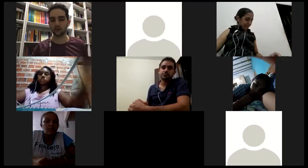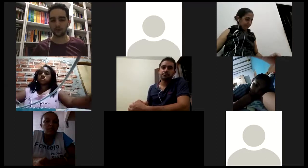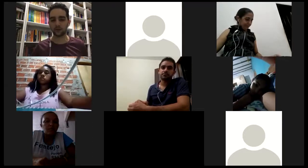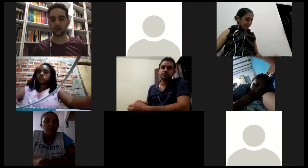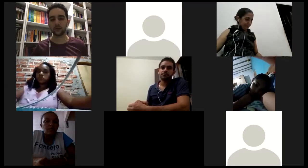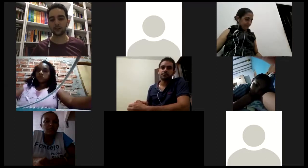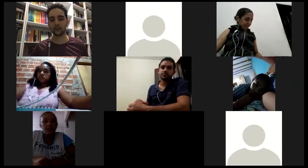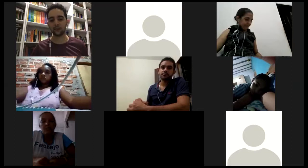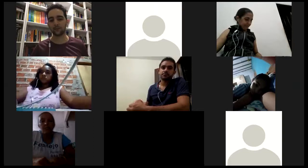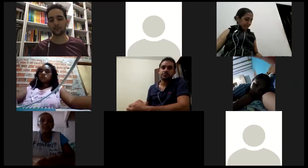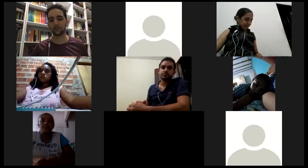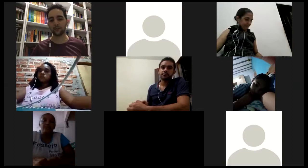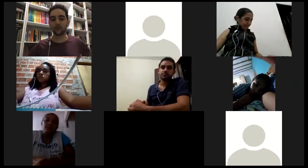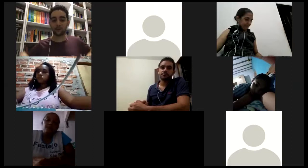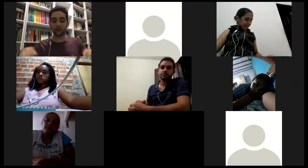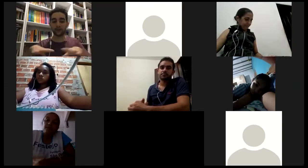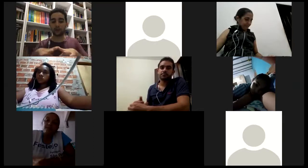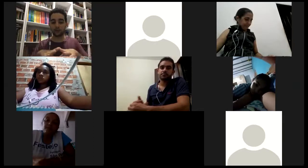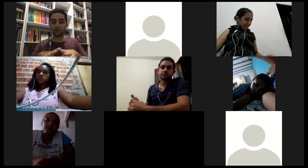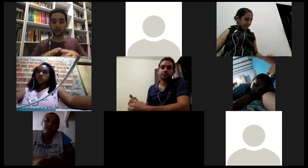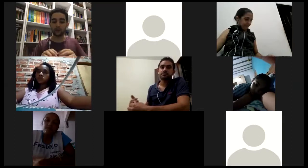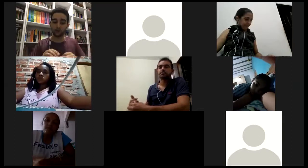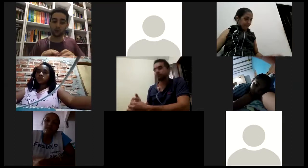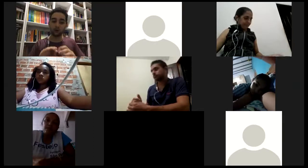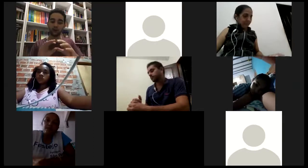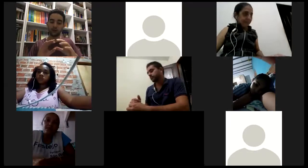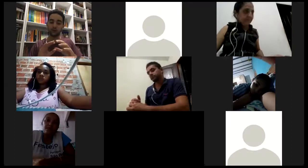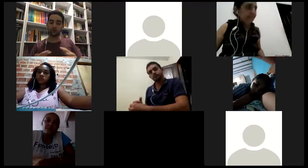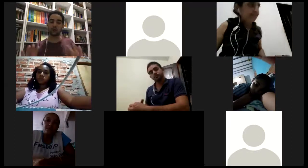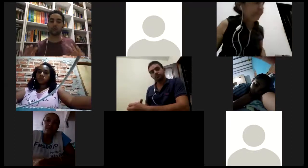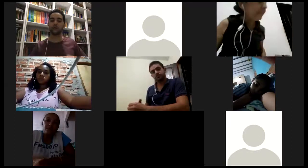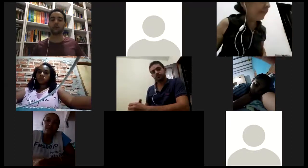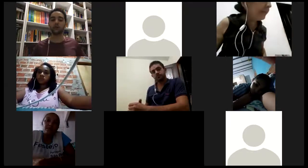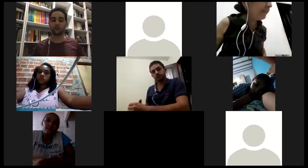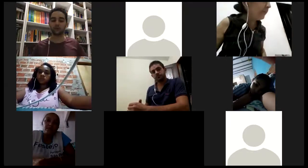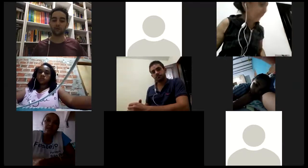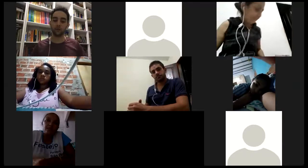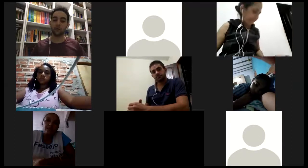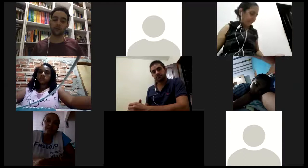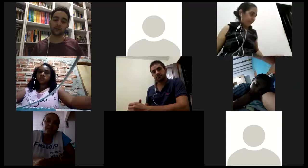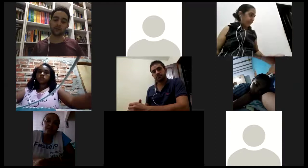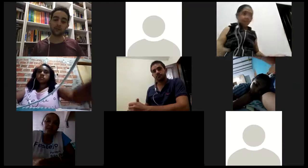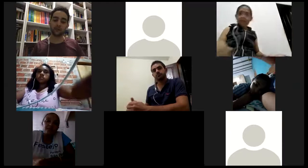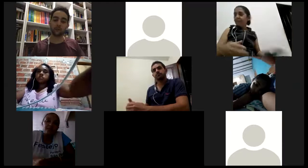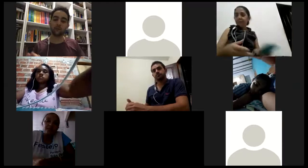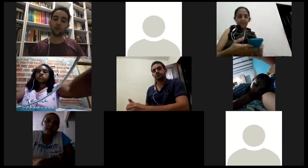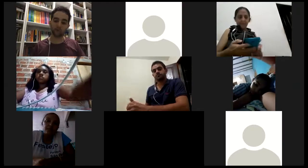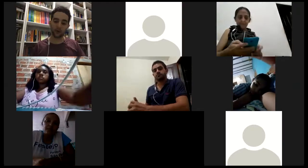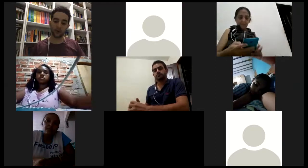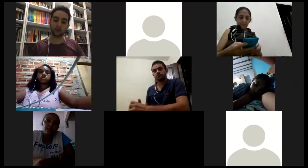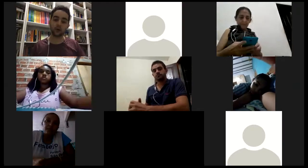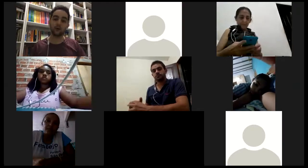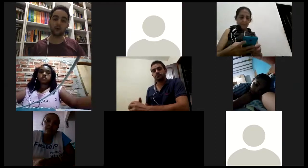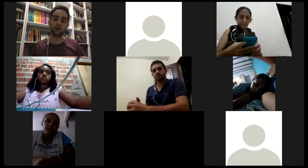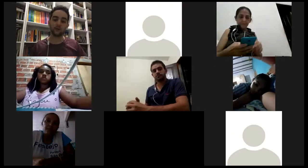vezes tem uma diferençazinha sim. Mas primeiro agora vamos focar só no verbo no infinitivo, porque vocês sabem ainda poucos